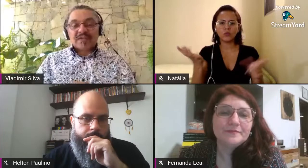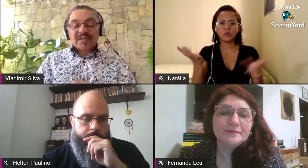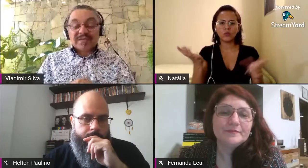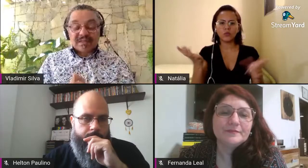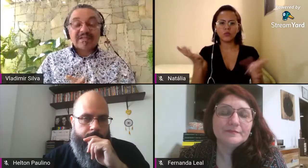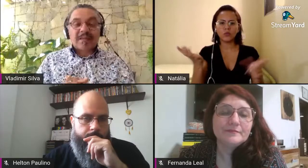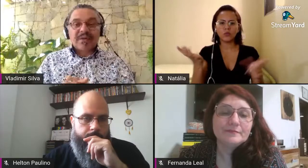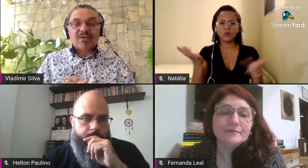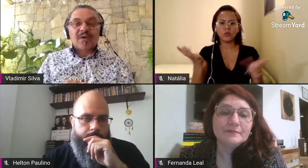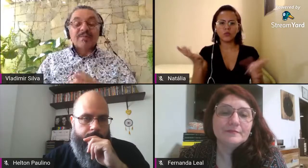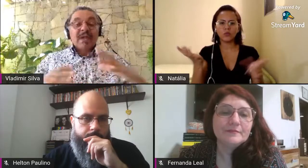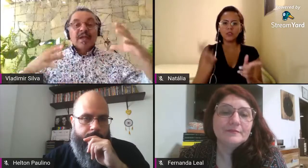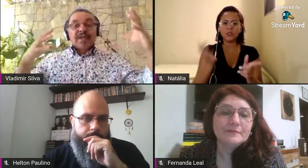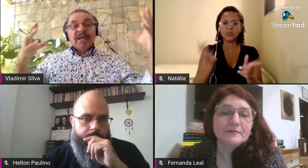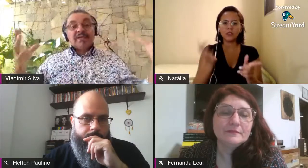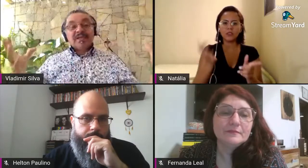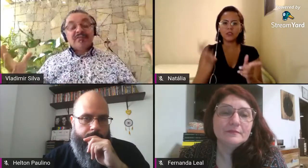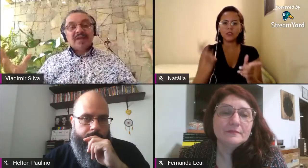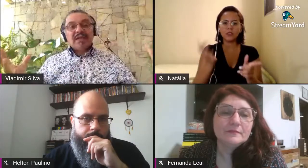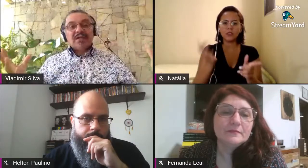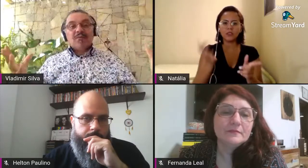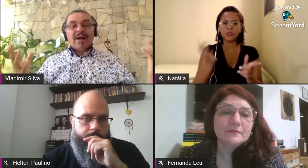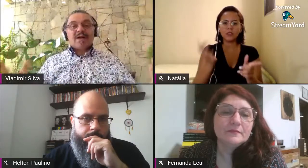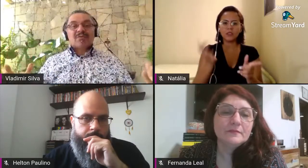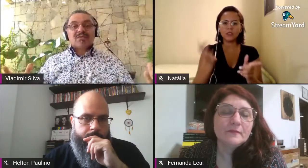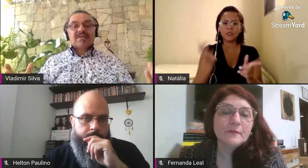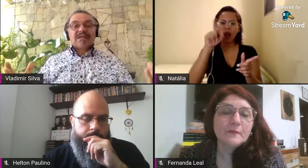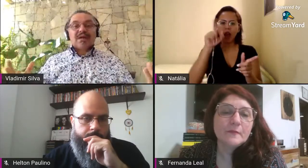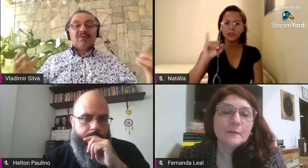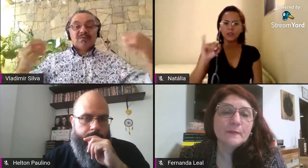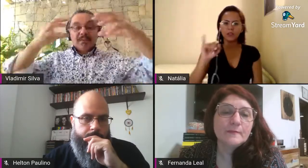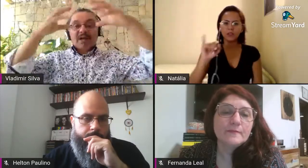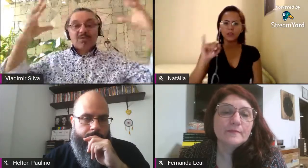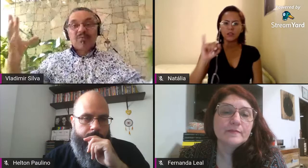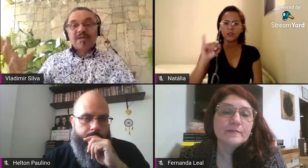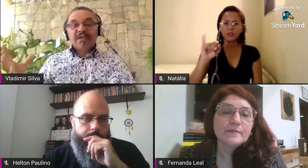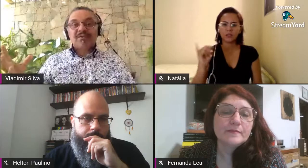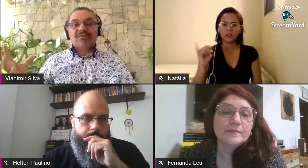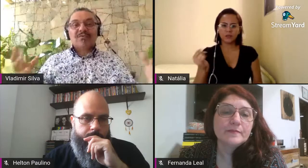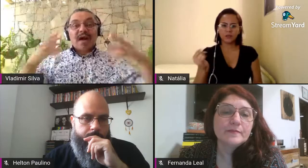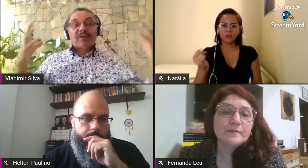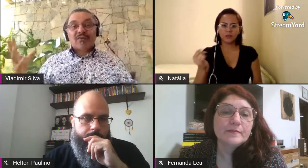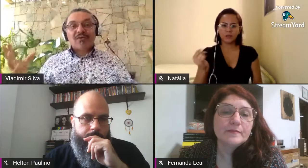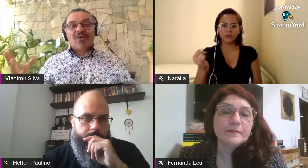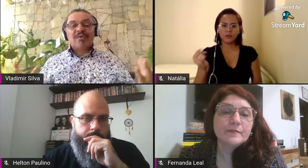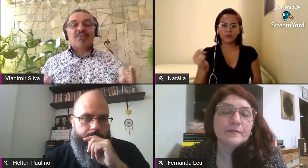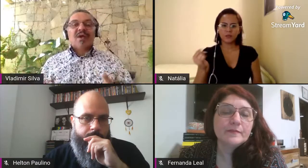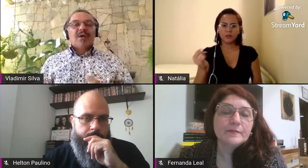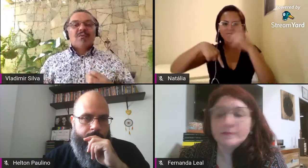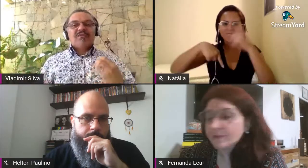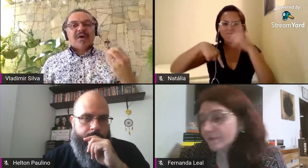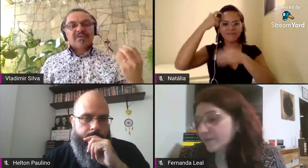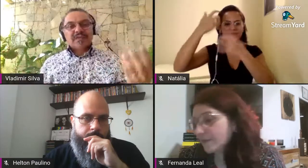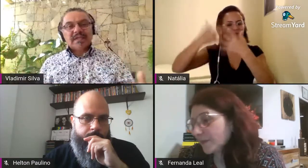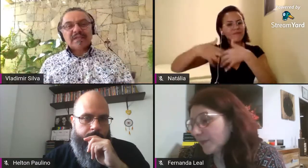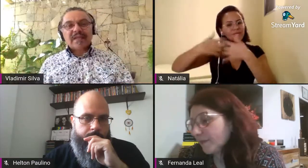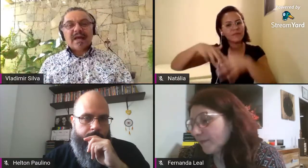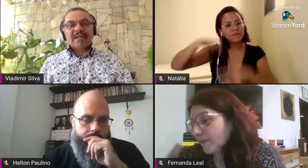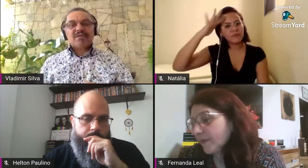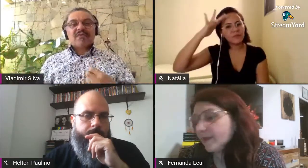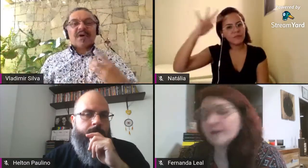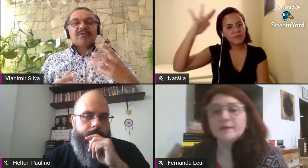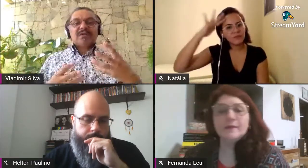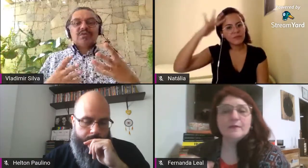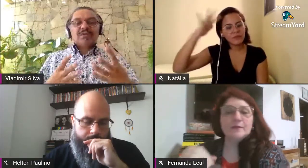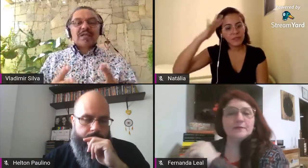que muitas vezes tanto se apregoa. E aí a gente vê no macro social, no macro político, no macro econômico, uma falta de